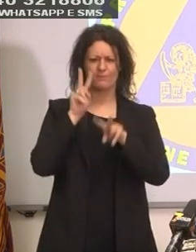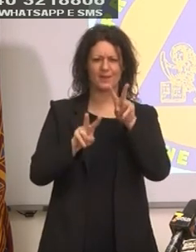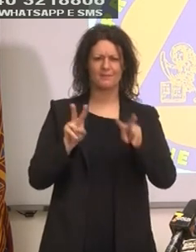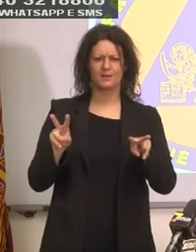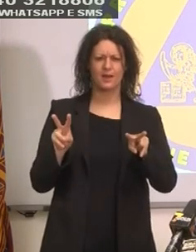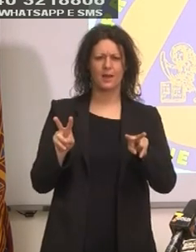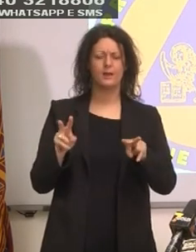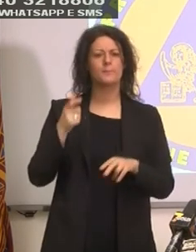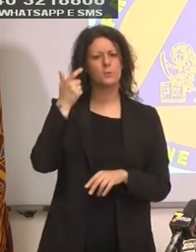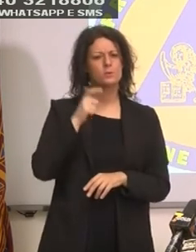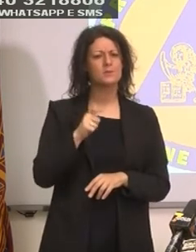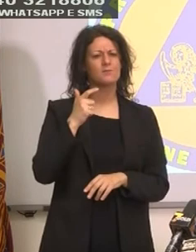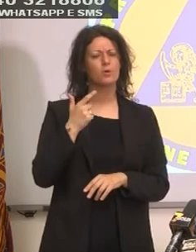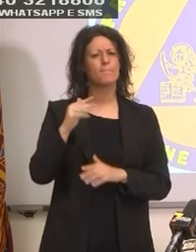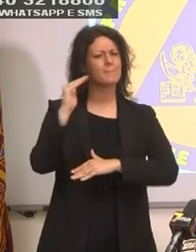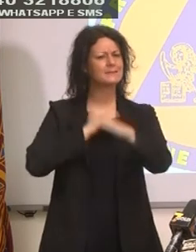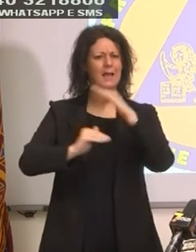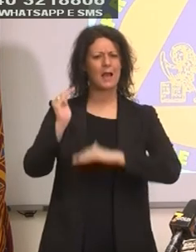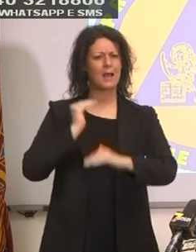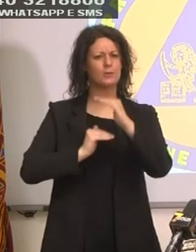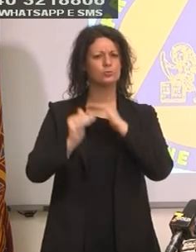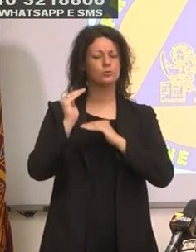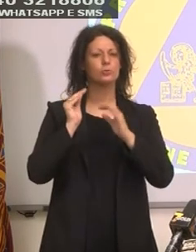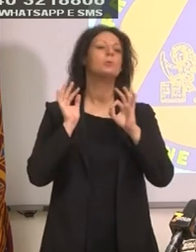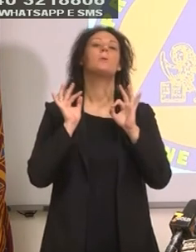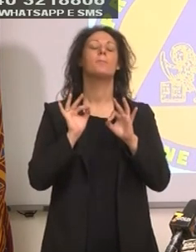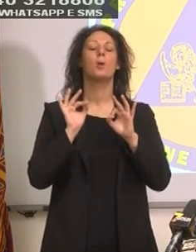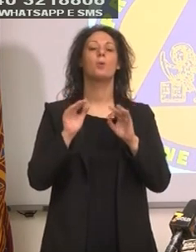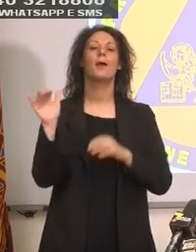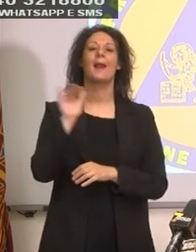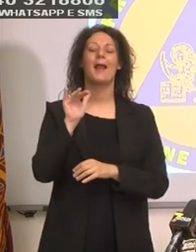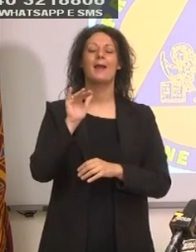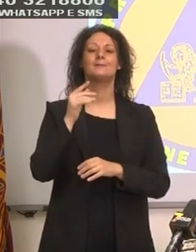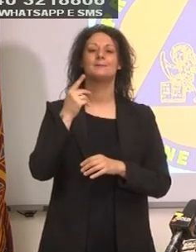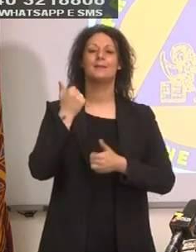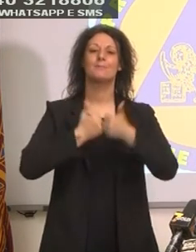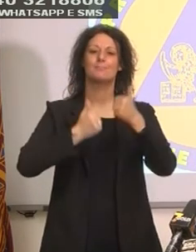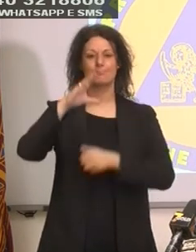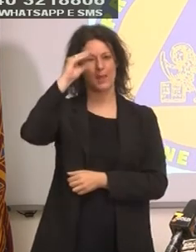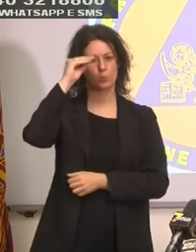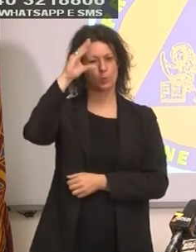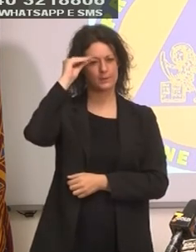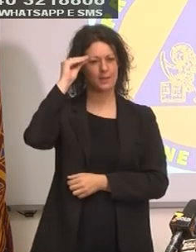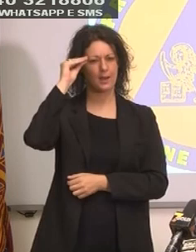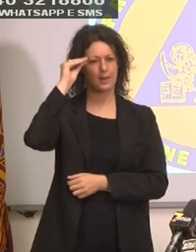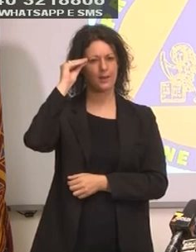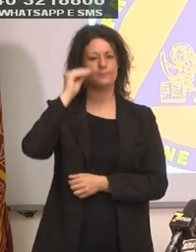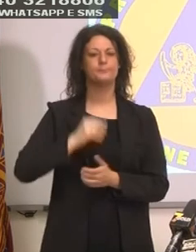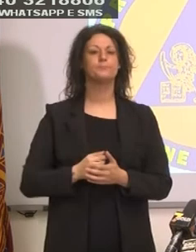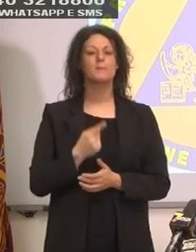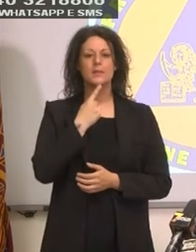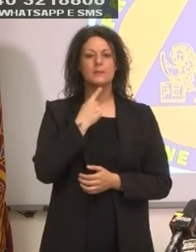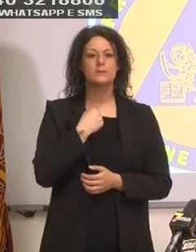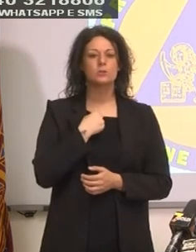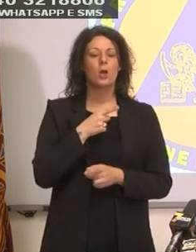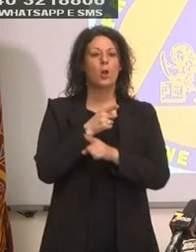ricevuto molti messaggi da dei ragazzi della maturità di San Donà, di un liceo, adesso non ricordo, che mi dicevano